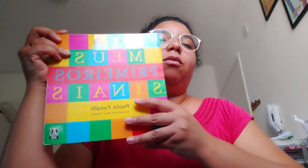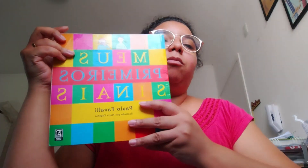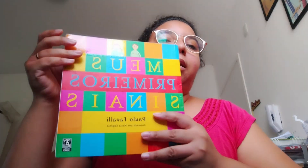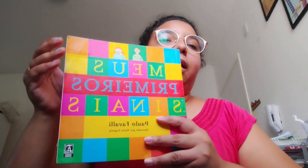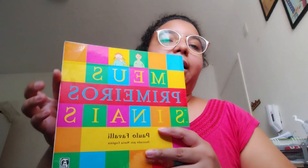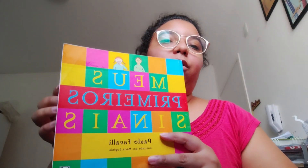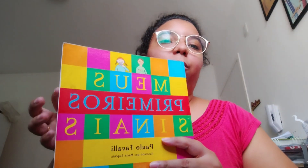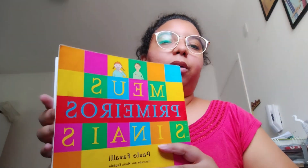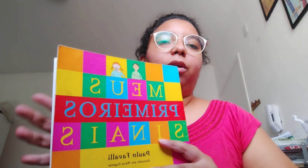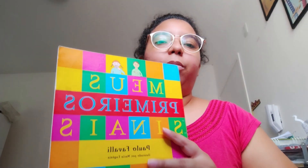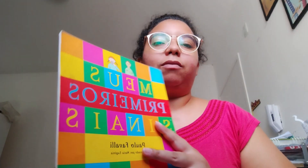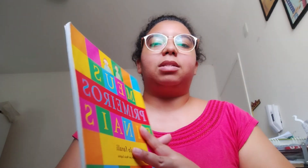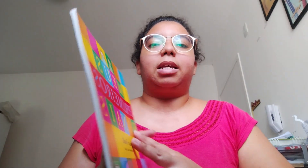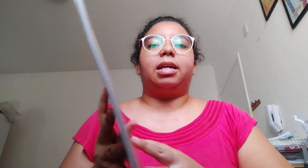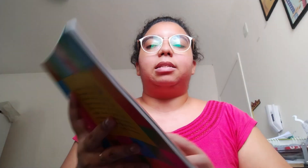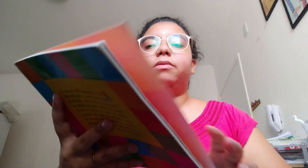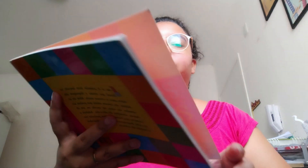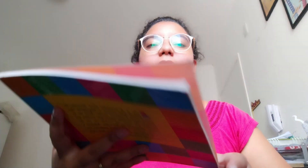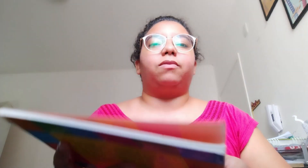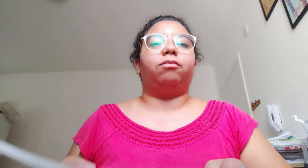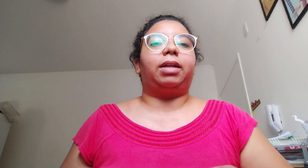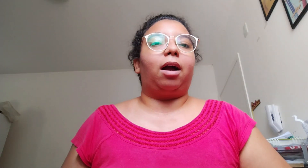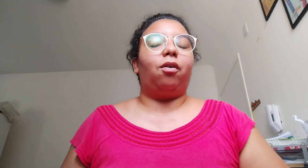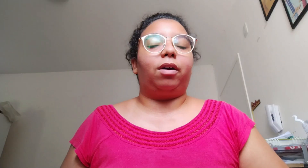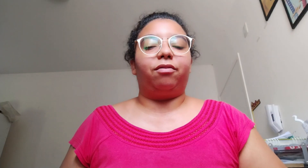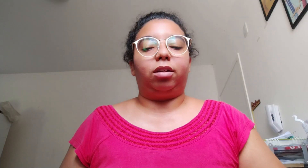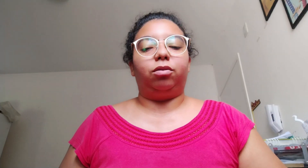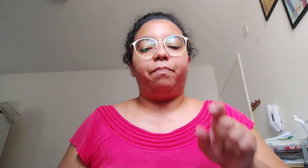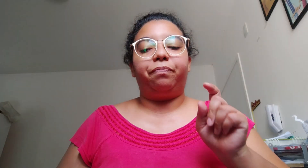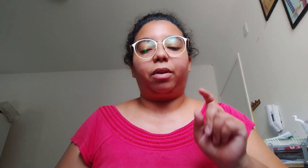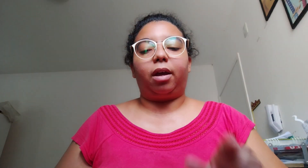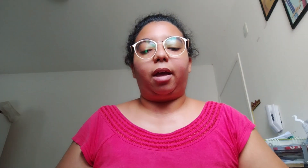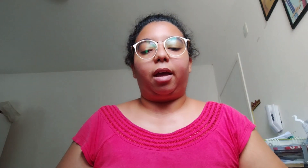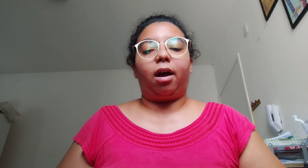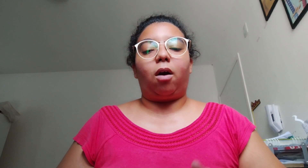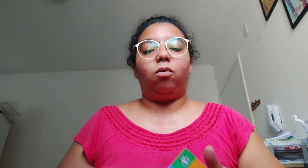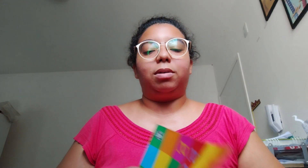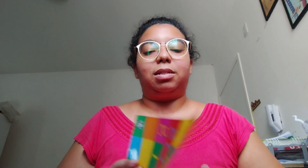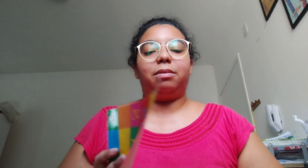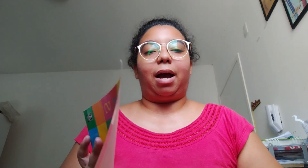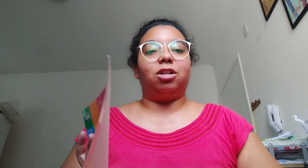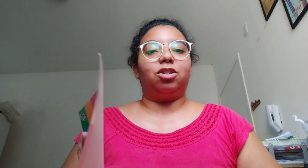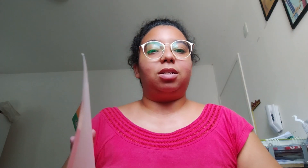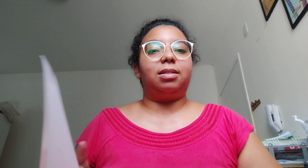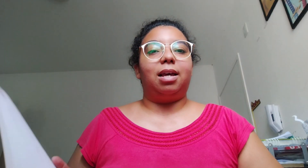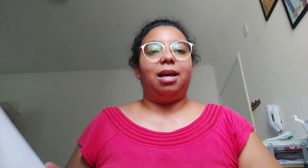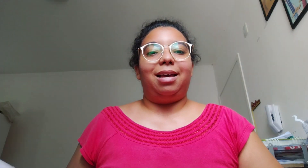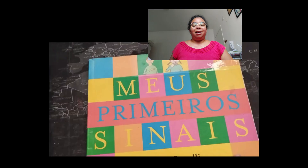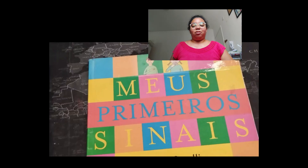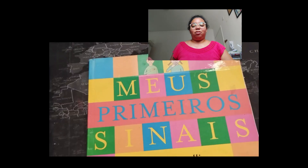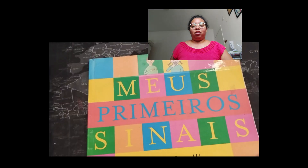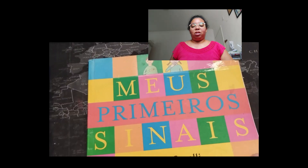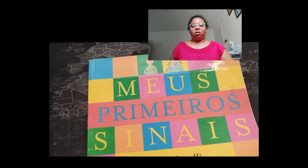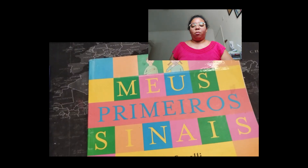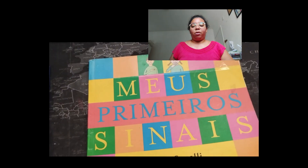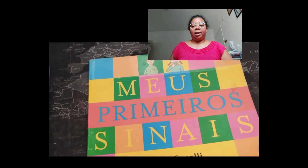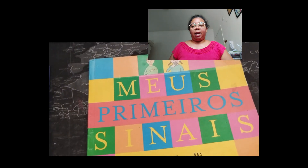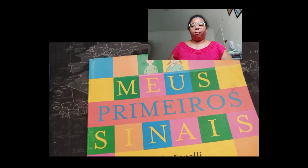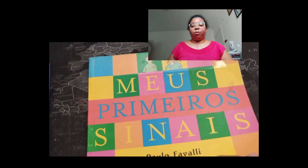mostrar ele aqui um pouquinho para vocês. Vocês vão estar agora vendo algumas imagens de como ele é por